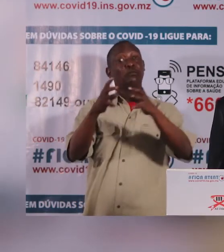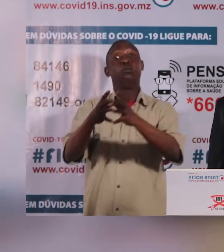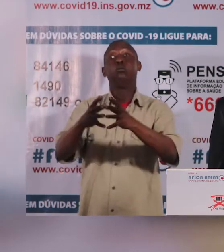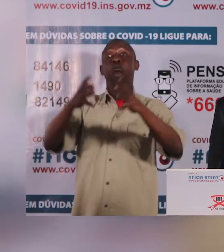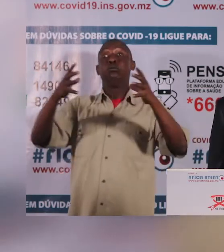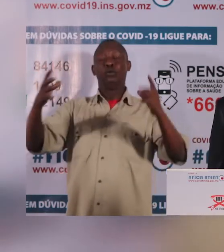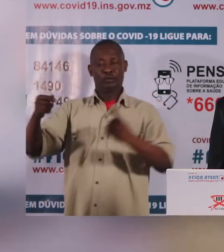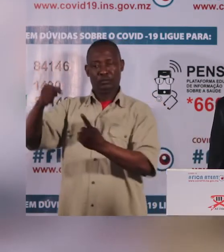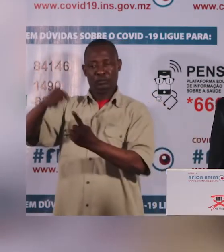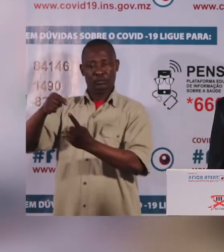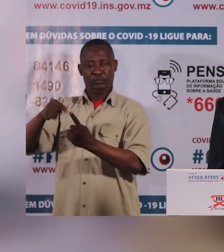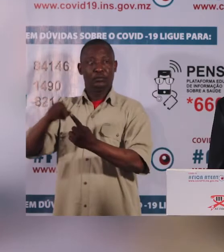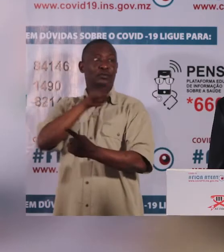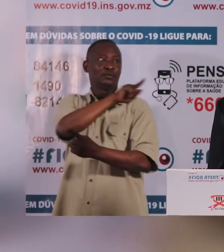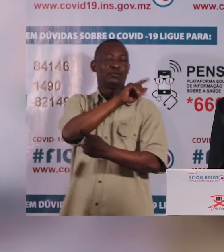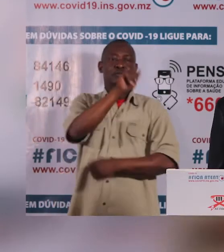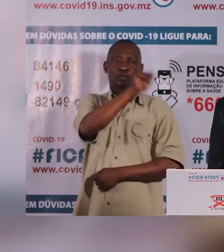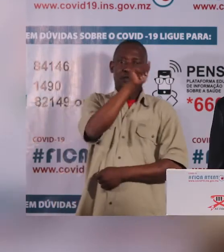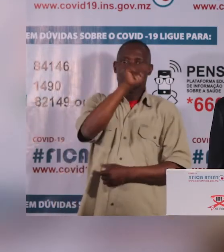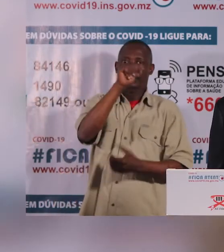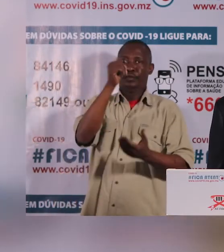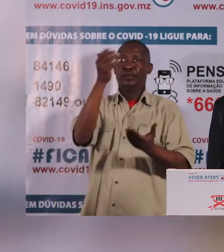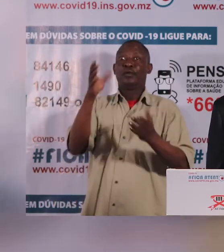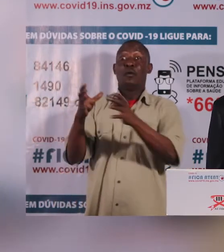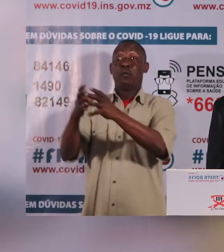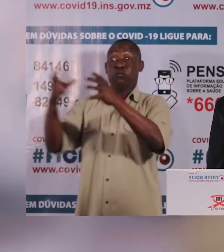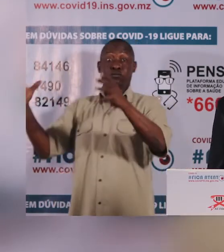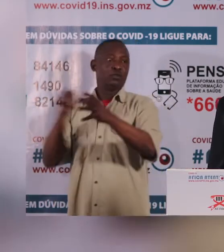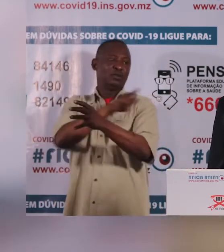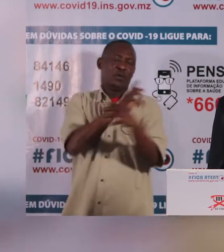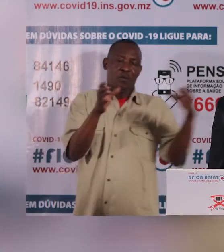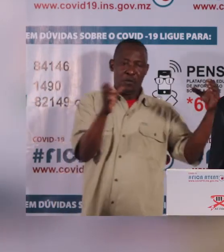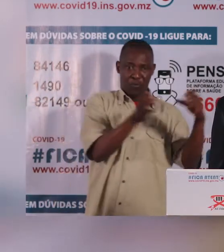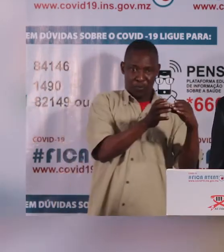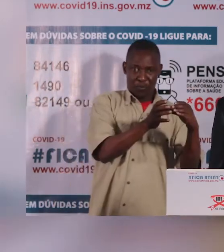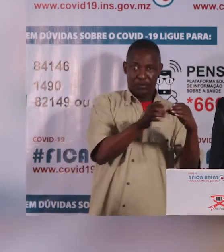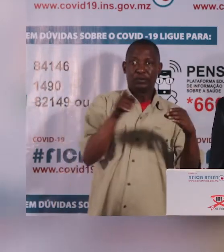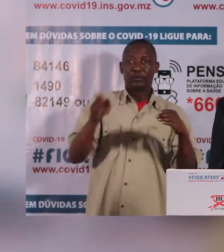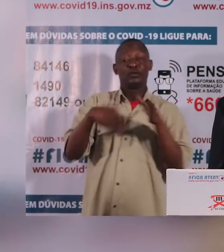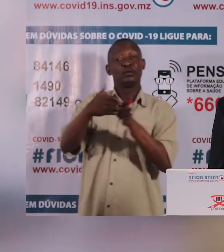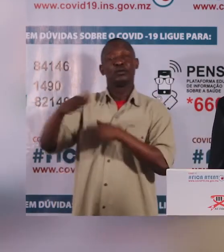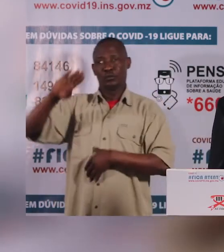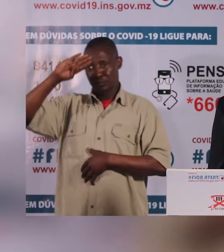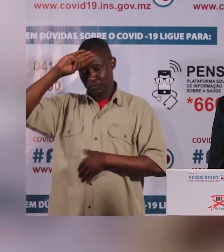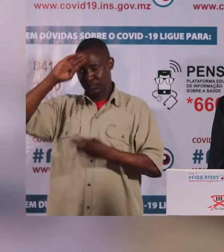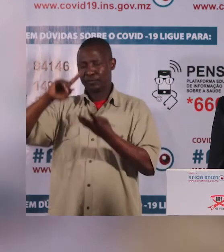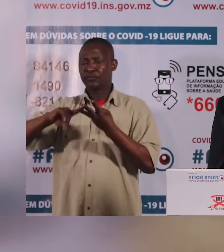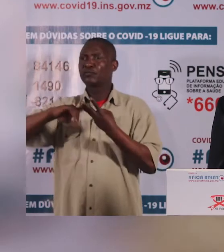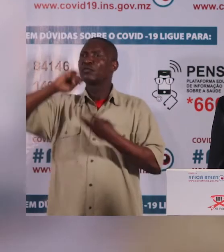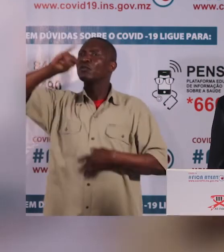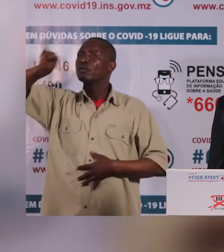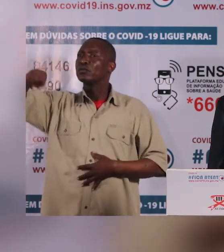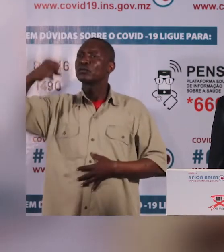encontramos 2,5 vezes mais casos positivos que no mês de abril. O mês de junho ainda está incompleto.